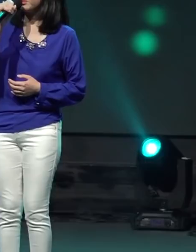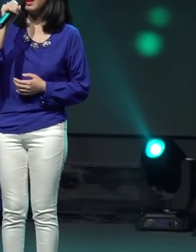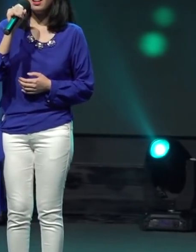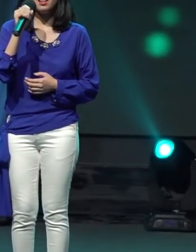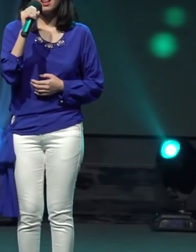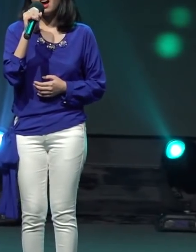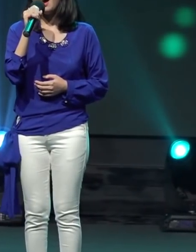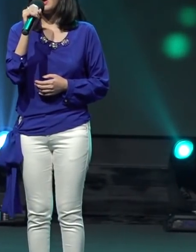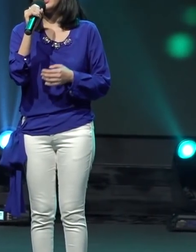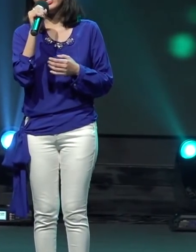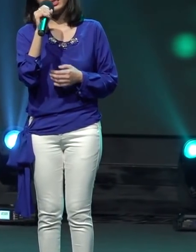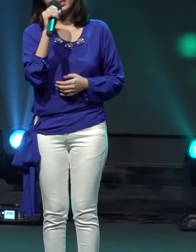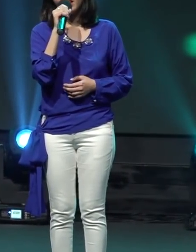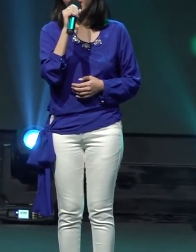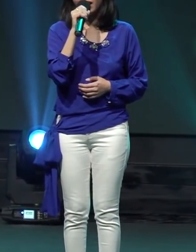untuk